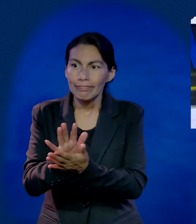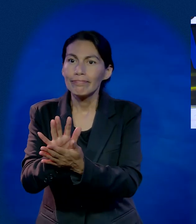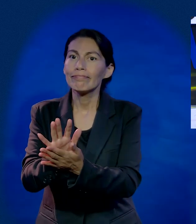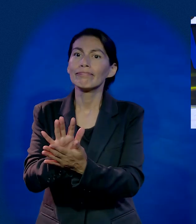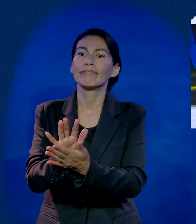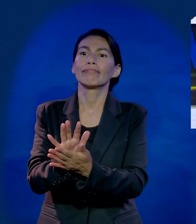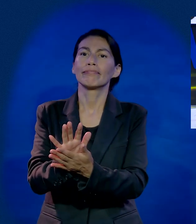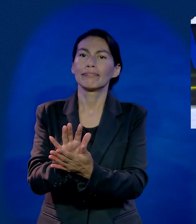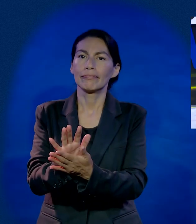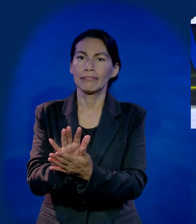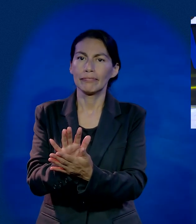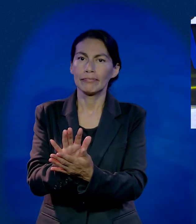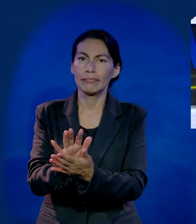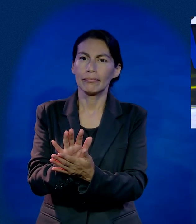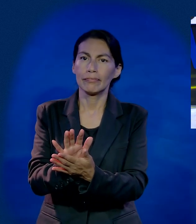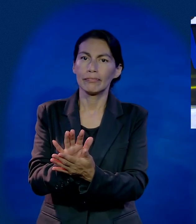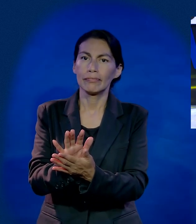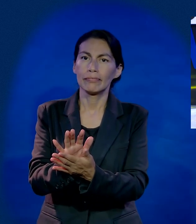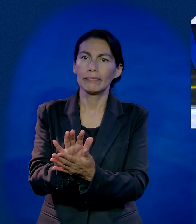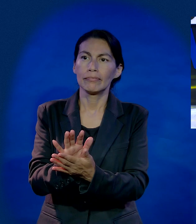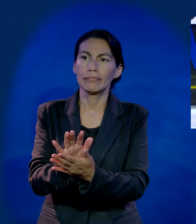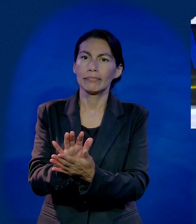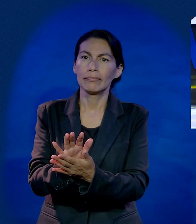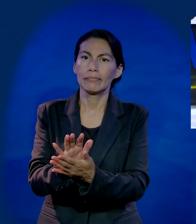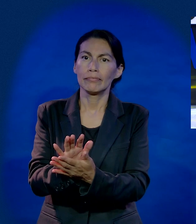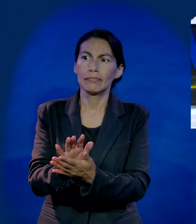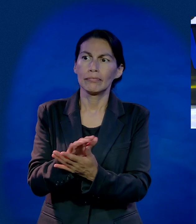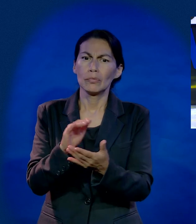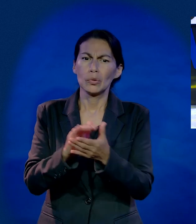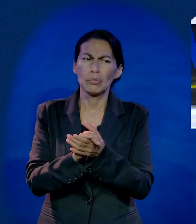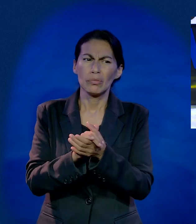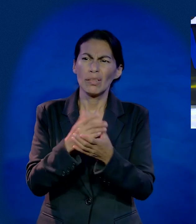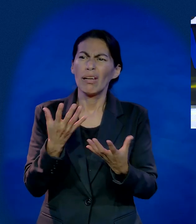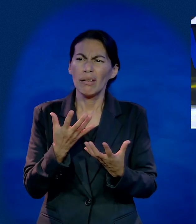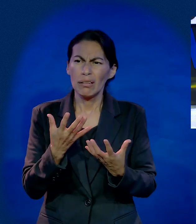Mis hermanos, me tuve que frenar.